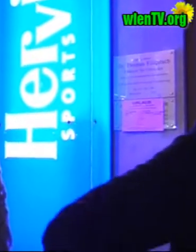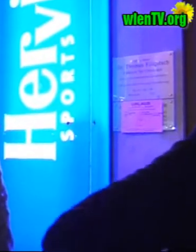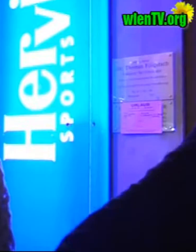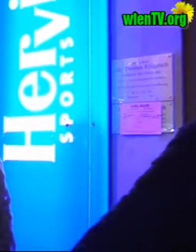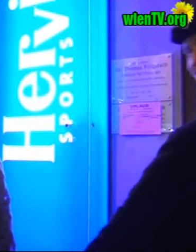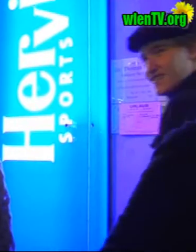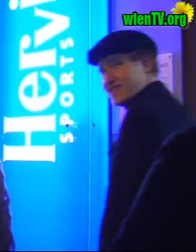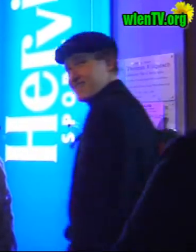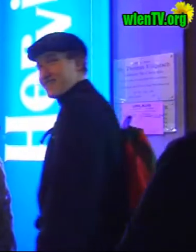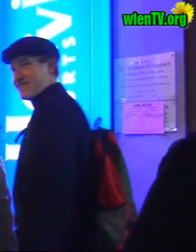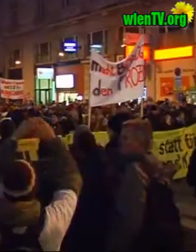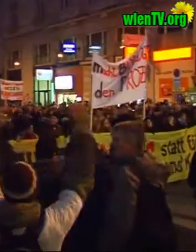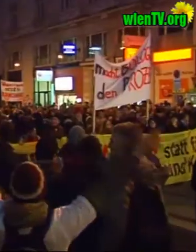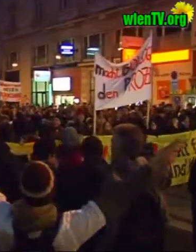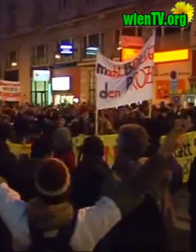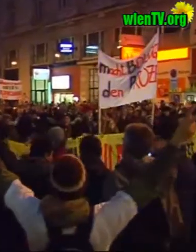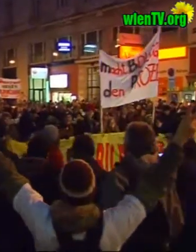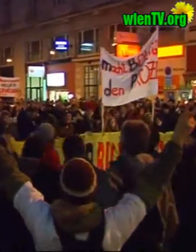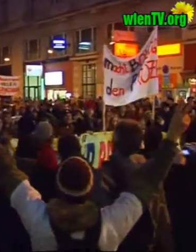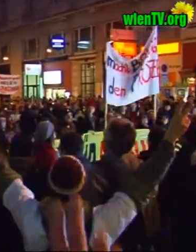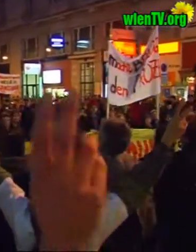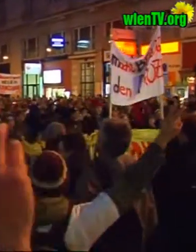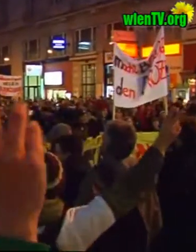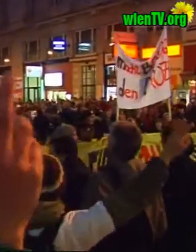wieder eingeführt werden.